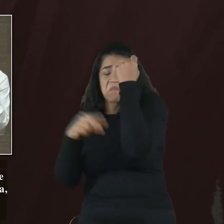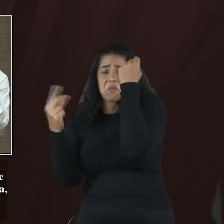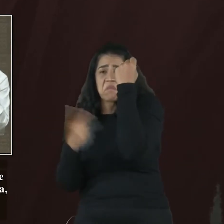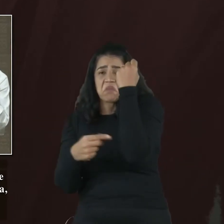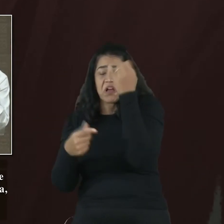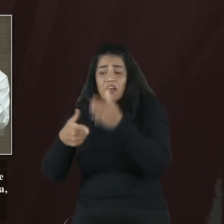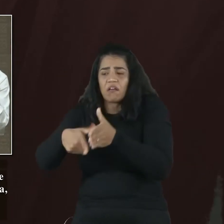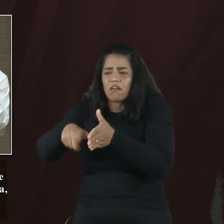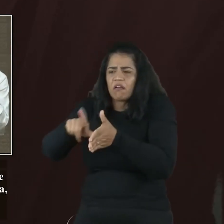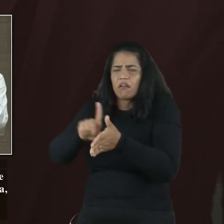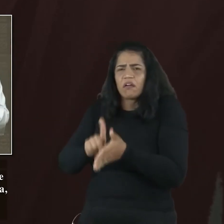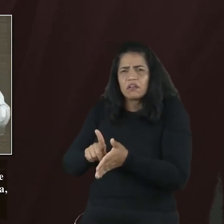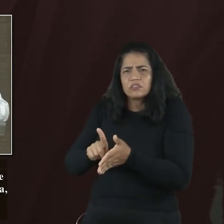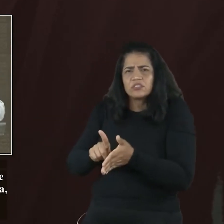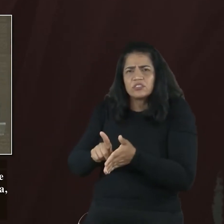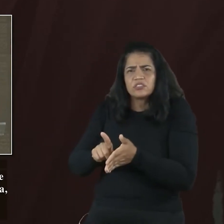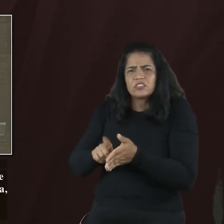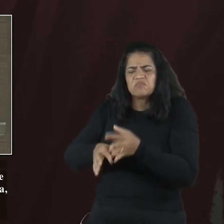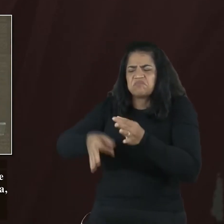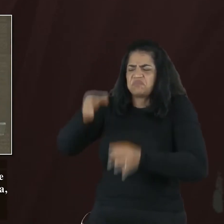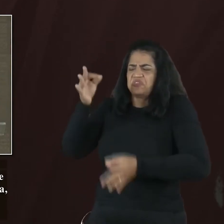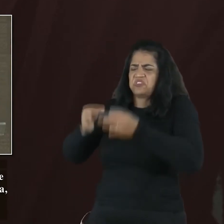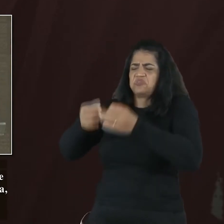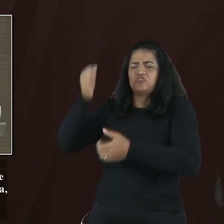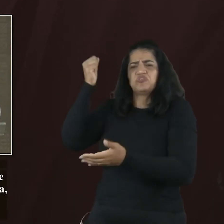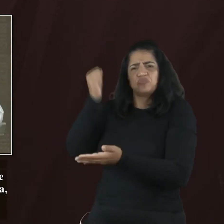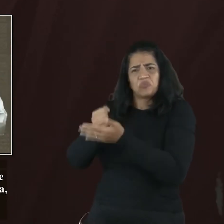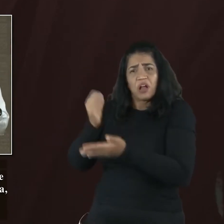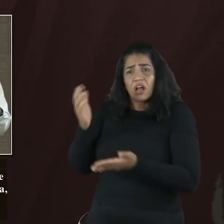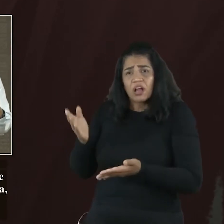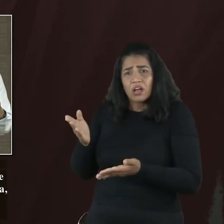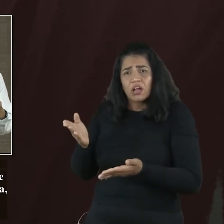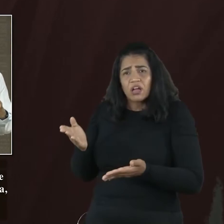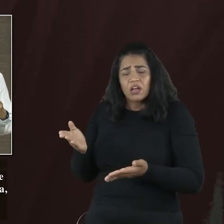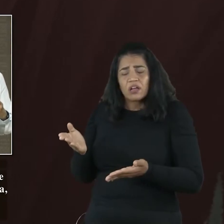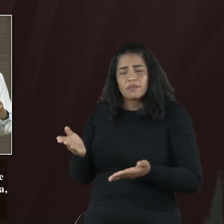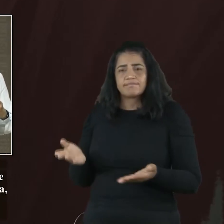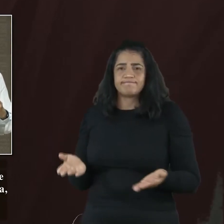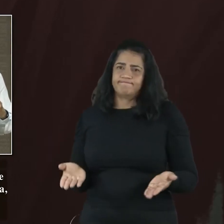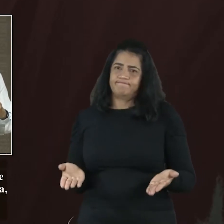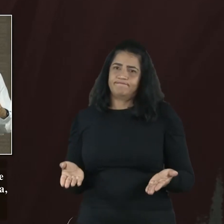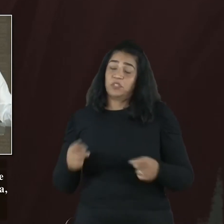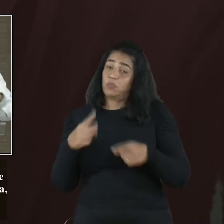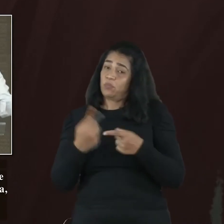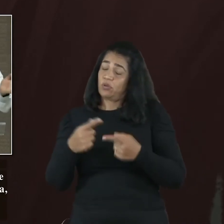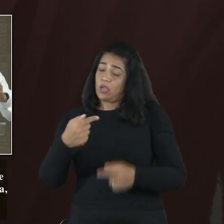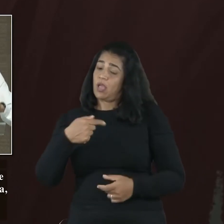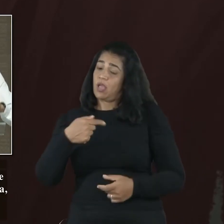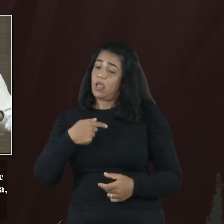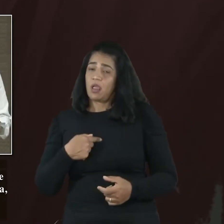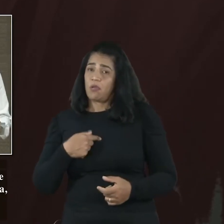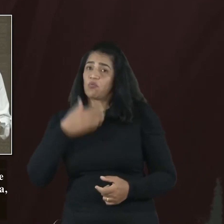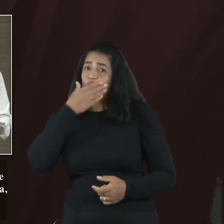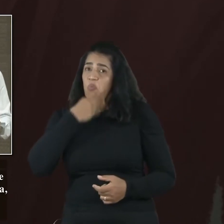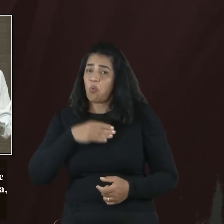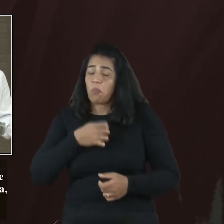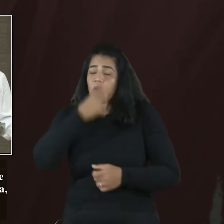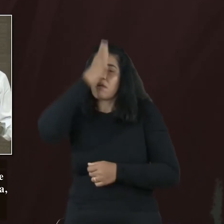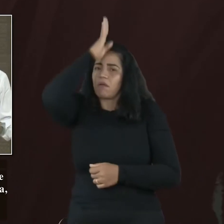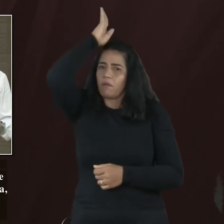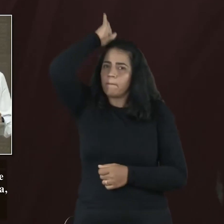condenado. Quem não é cidadão romano, podia acontecer isso. Primeiro bate e depois pergunta,